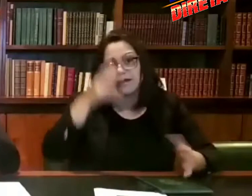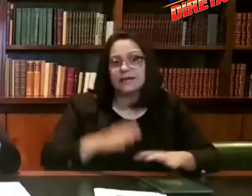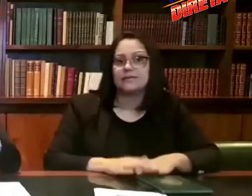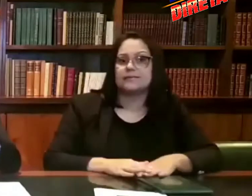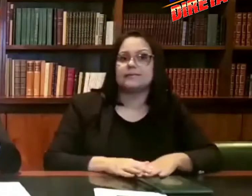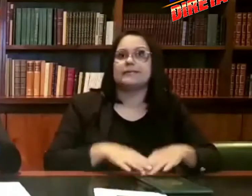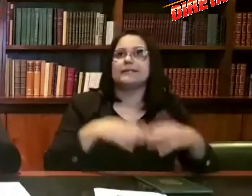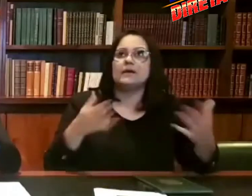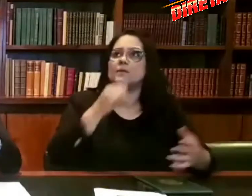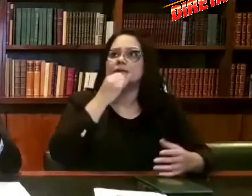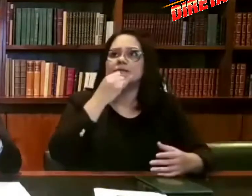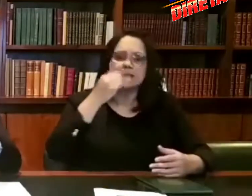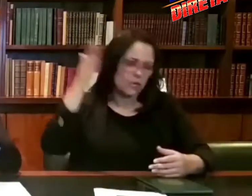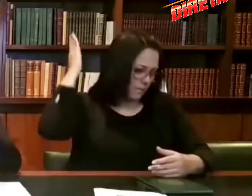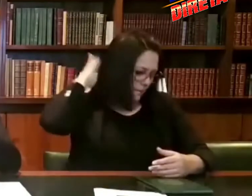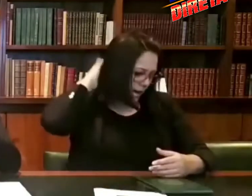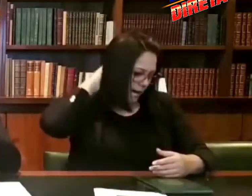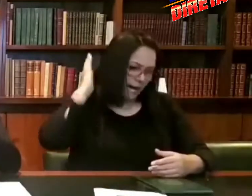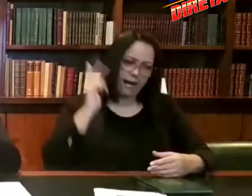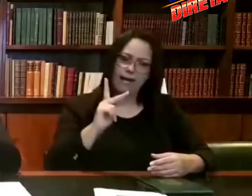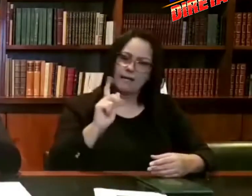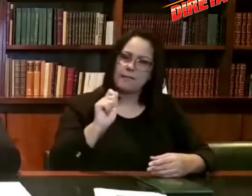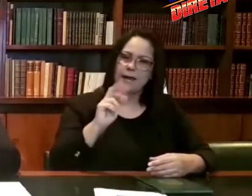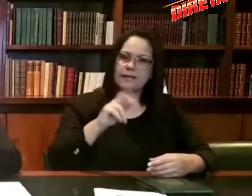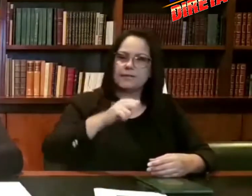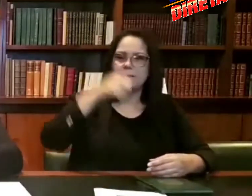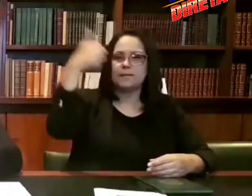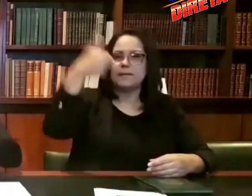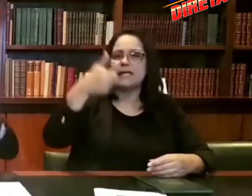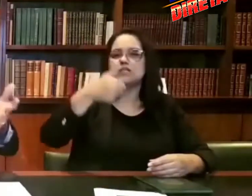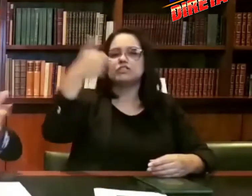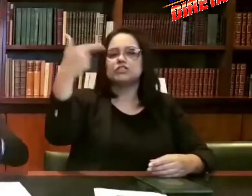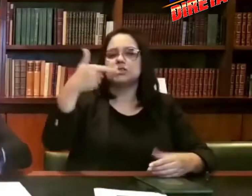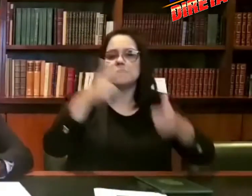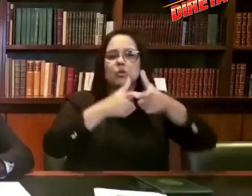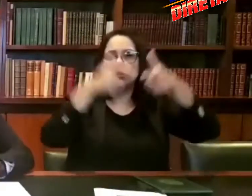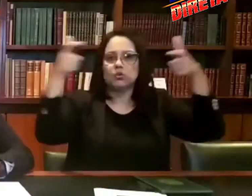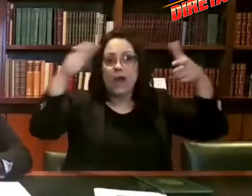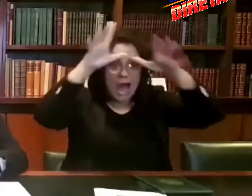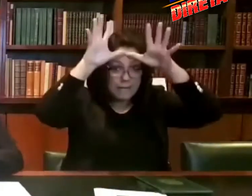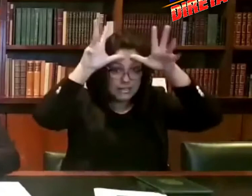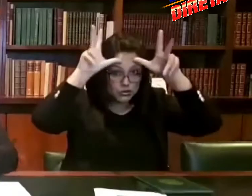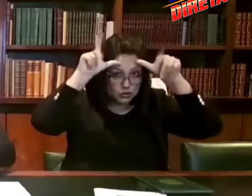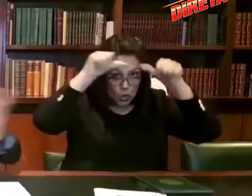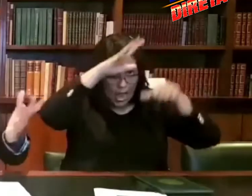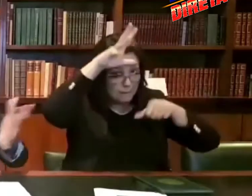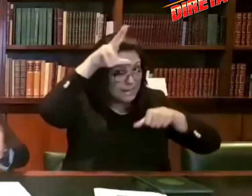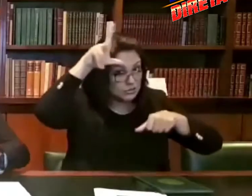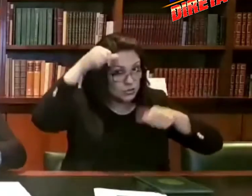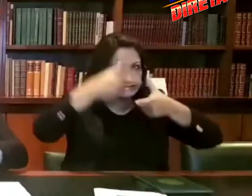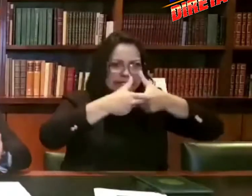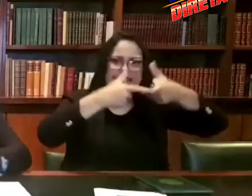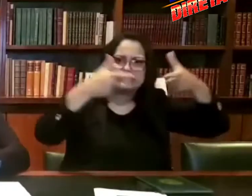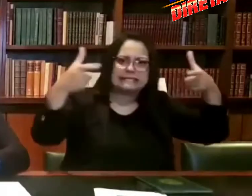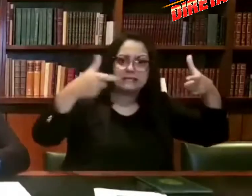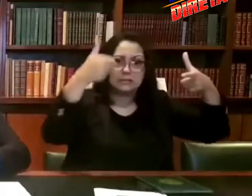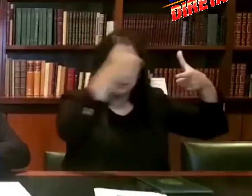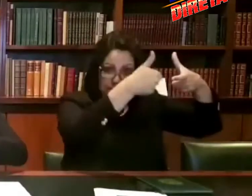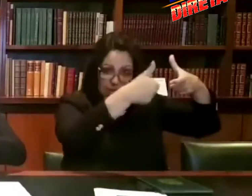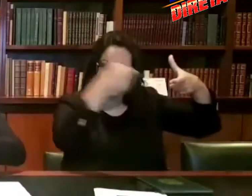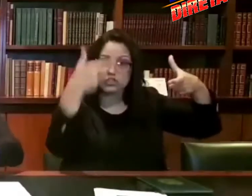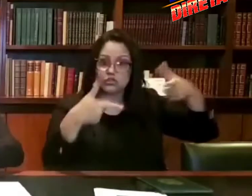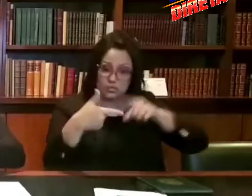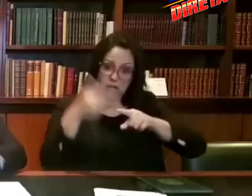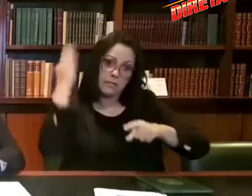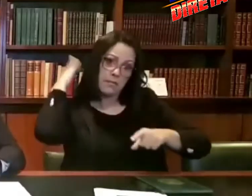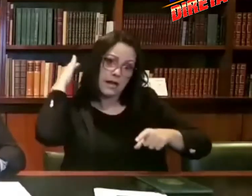o Pará, eu acho que é o segundo estado maior do Brasil, se não me engano, de extensão, o primeiro estado do Amazonas. Tá, há diferença enorme entre